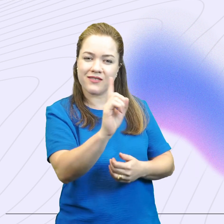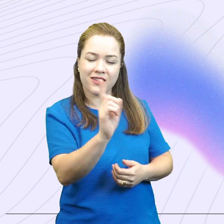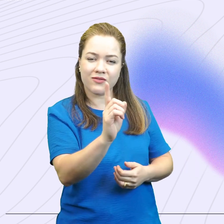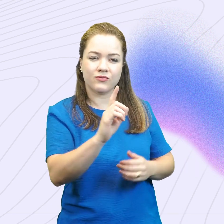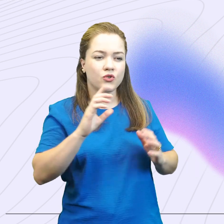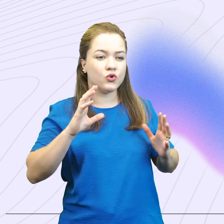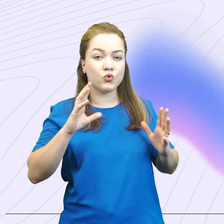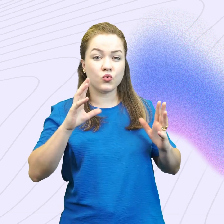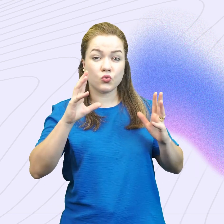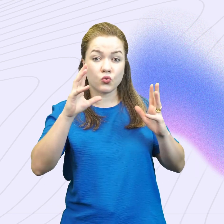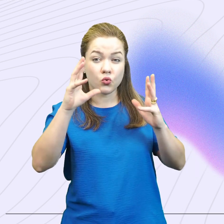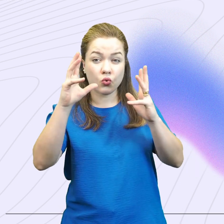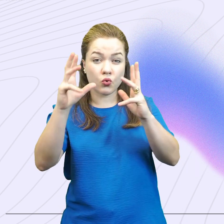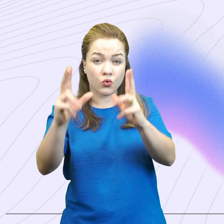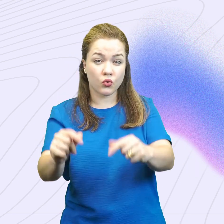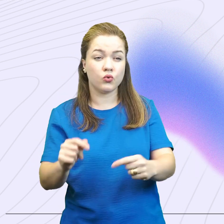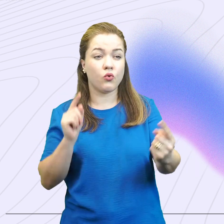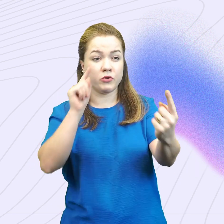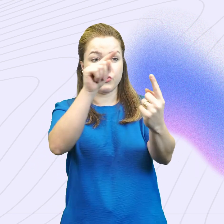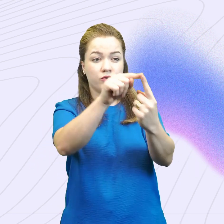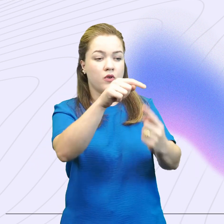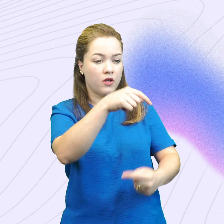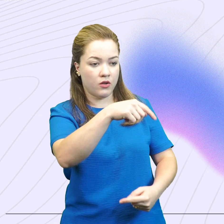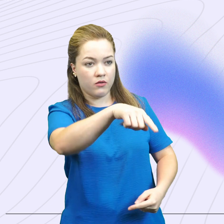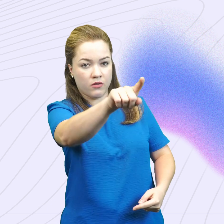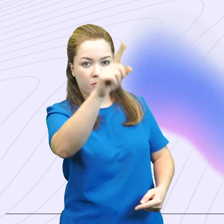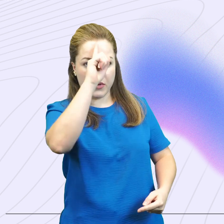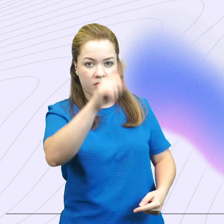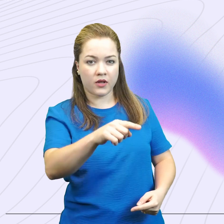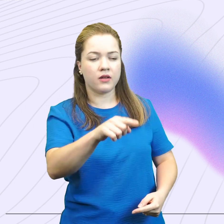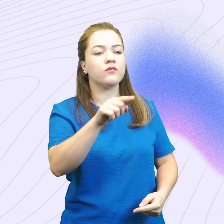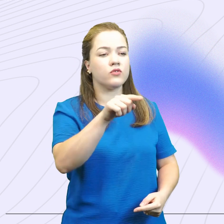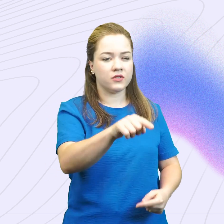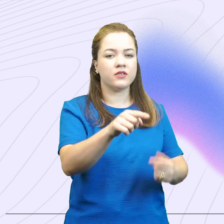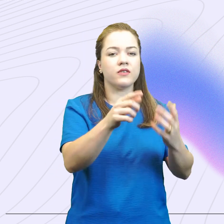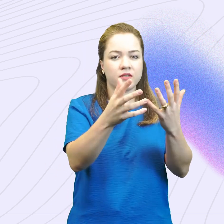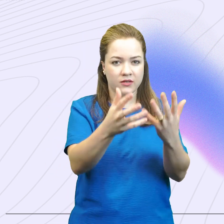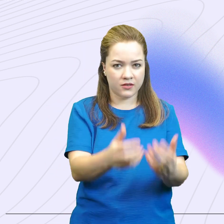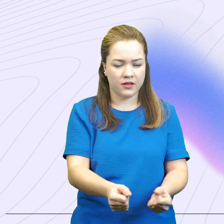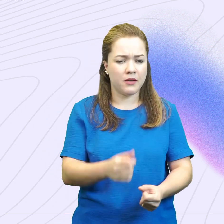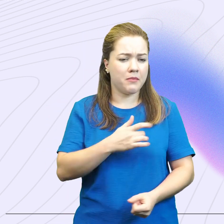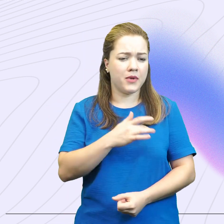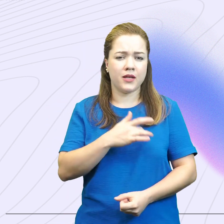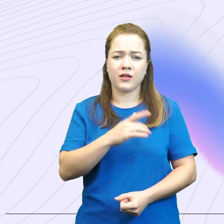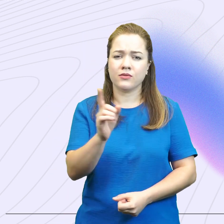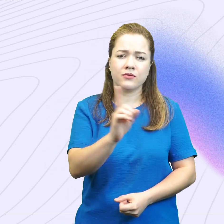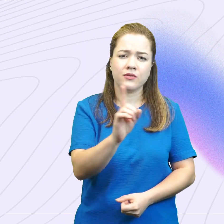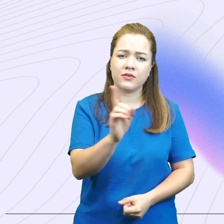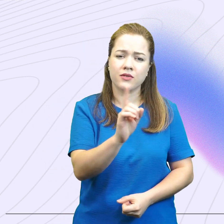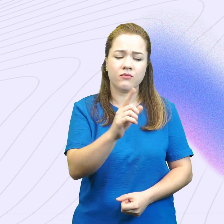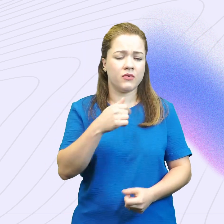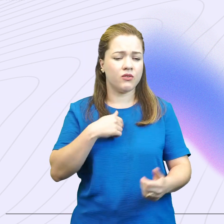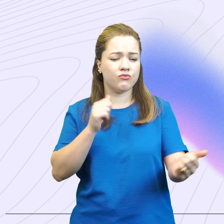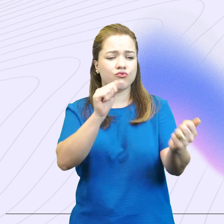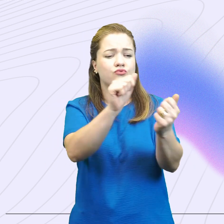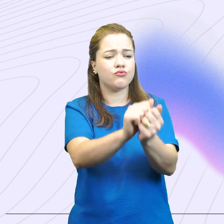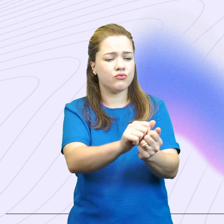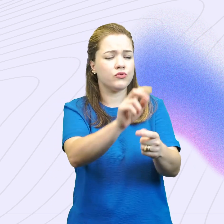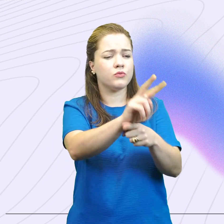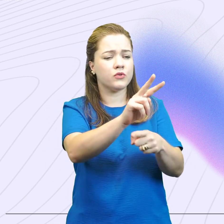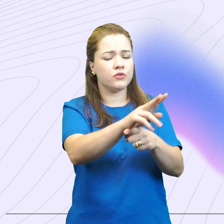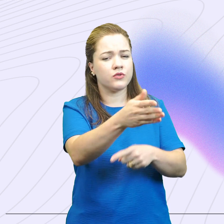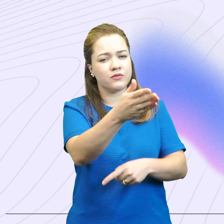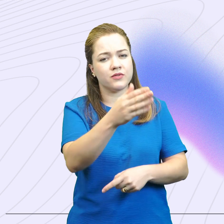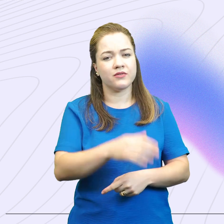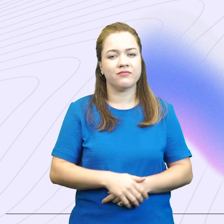enviar você irá e dirá tudo o que eu ordenar a você. Não tenha medo, pois eu estou com você para protegê-lo, diz o